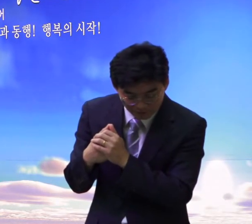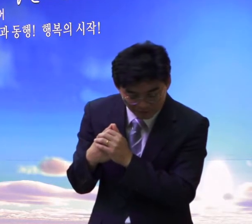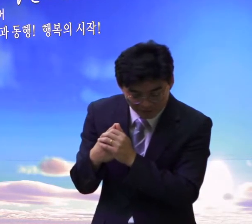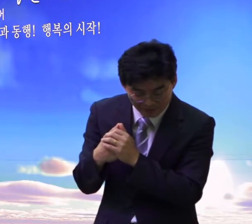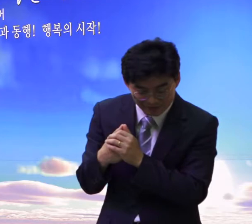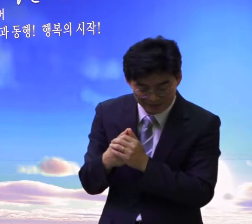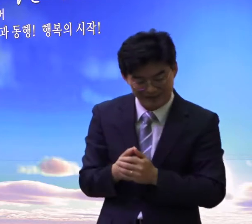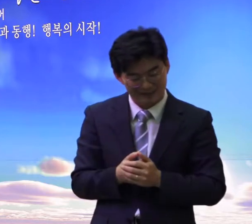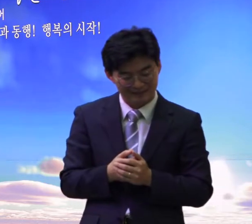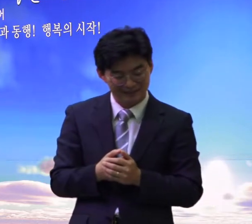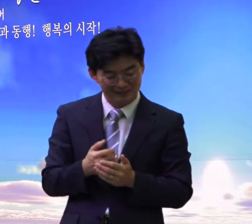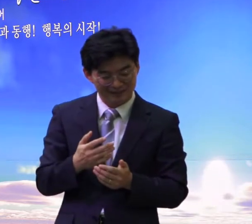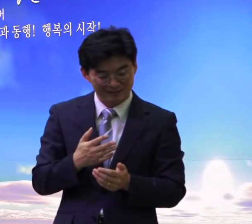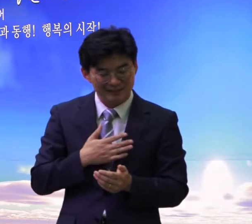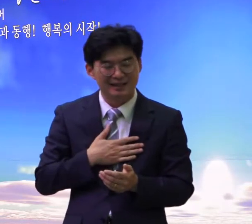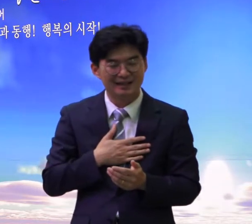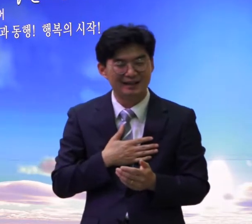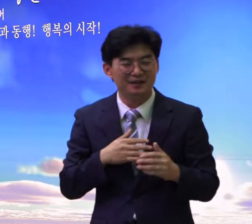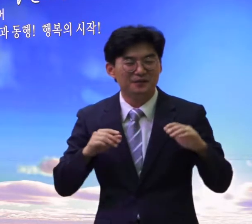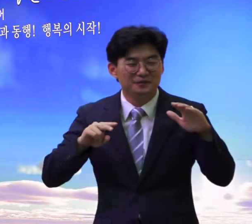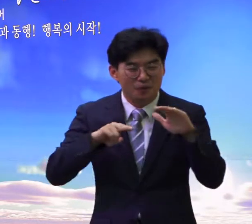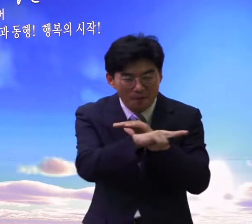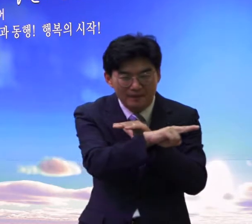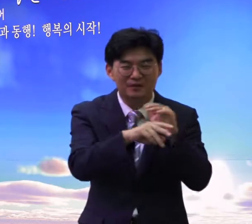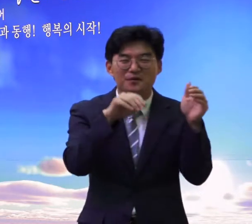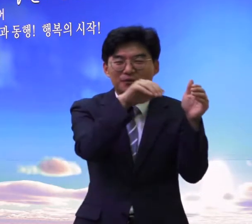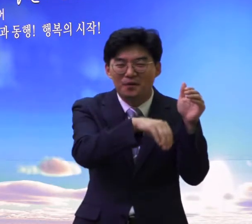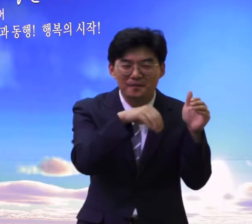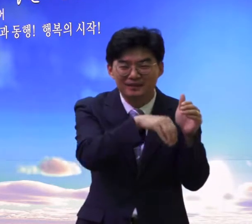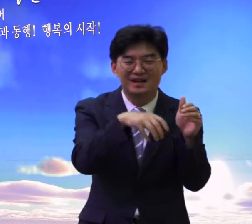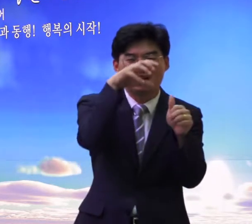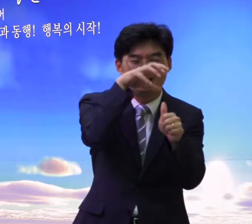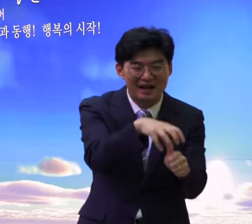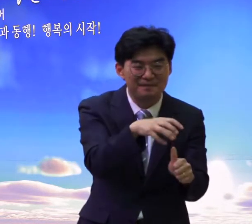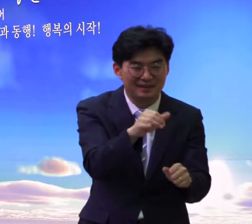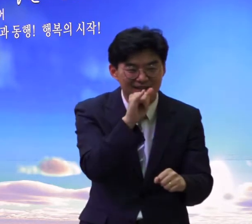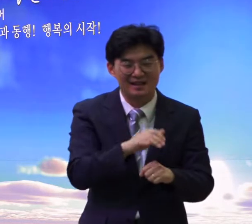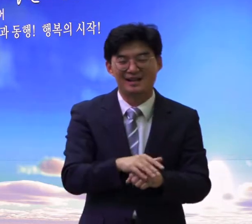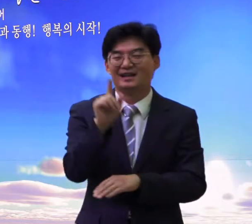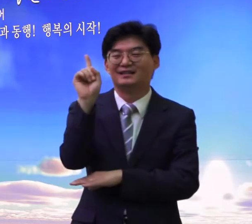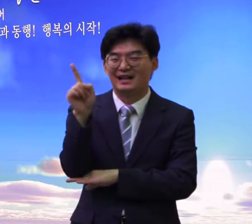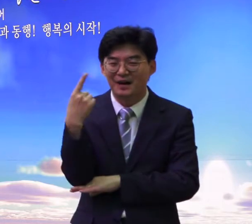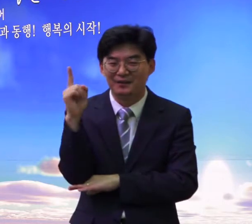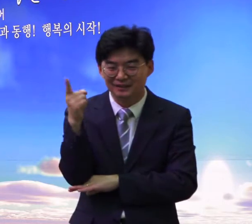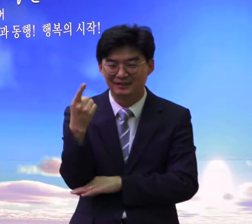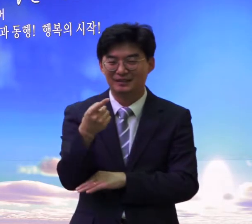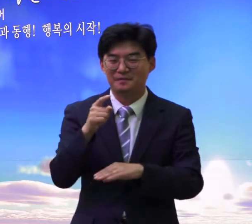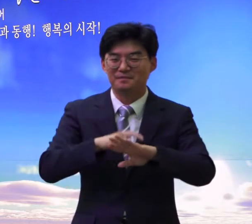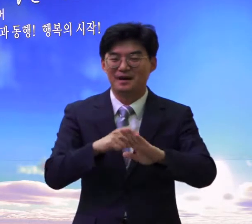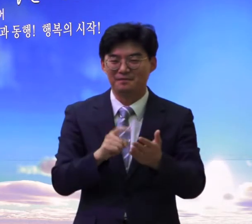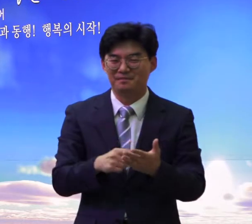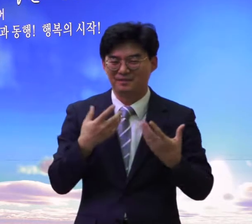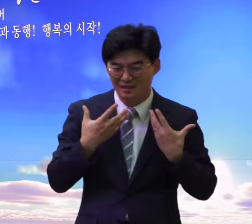사울에게 쫓겨서 아둘람 굴에 숨어있고 거기에 갇혀있는 다윗의 이